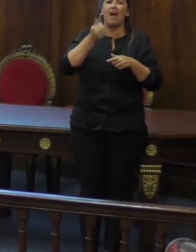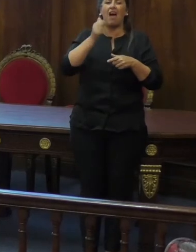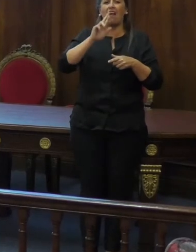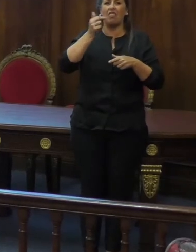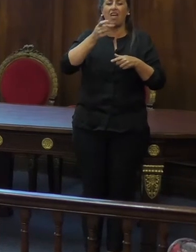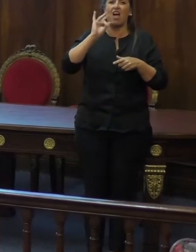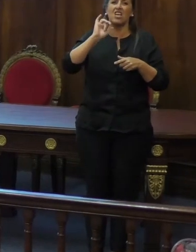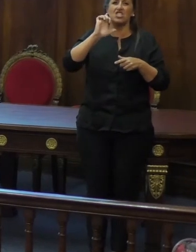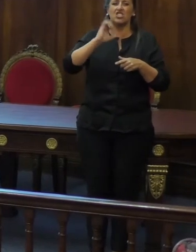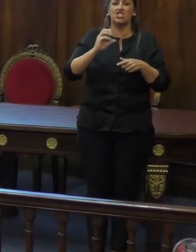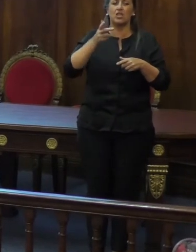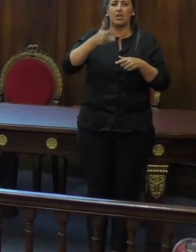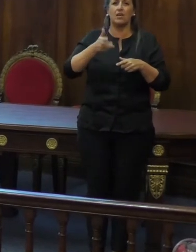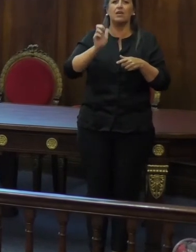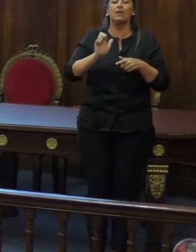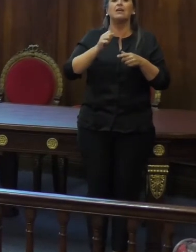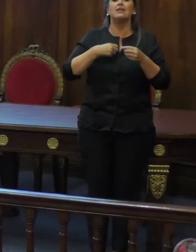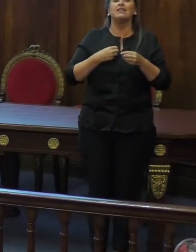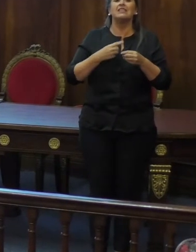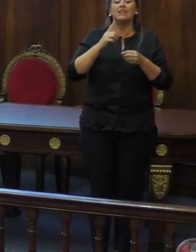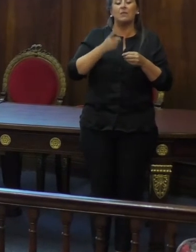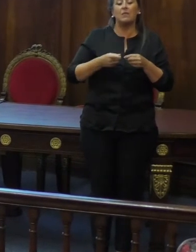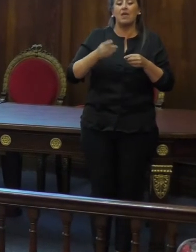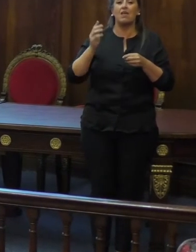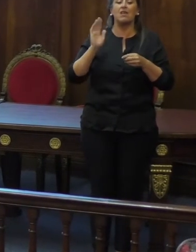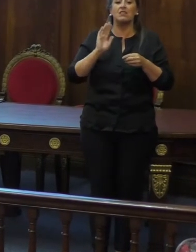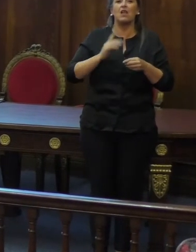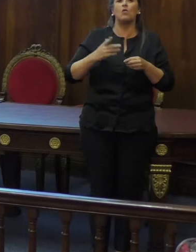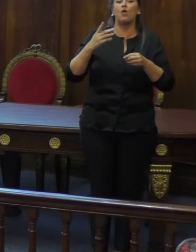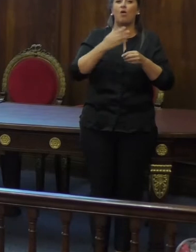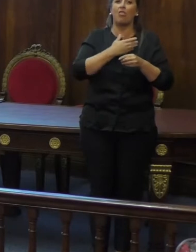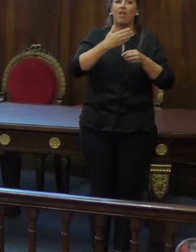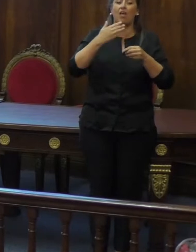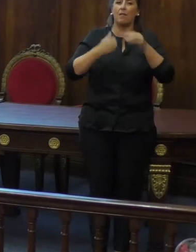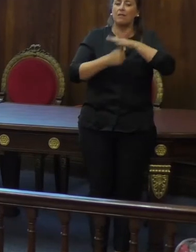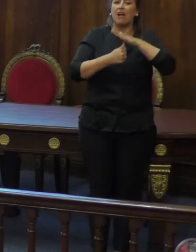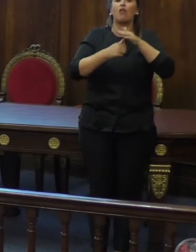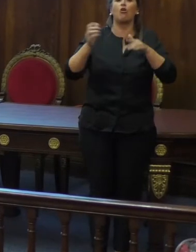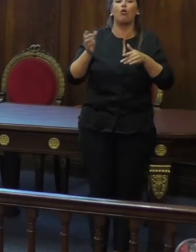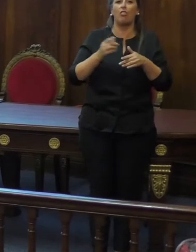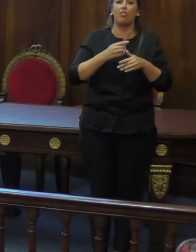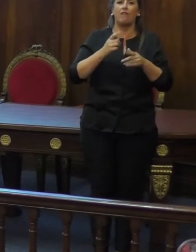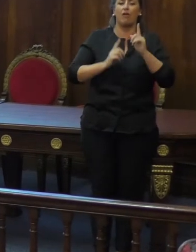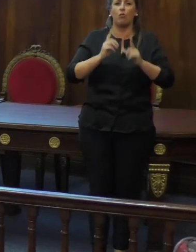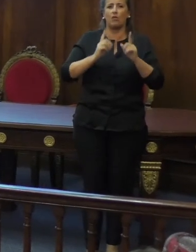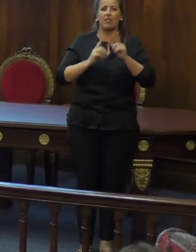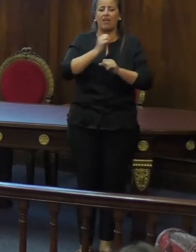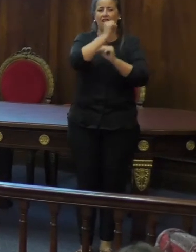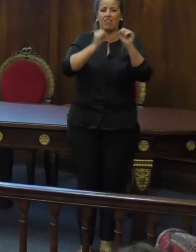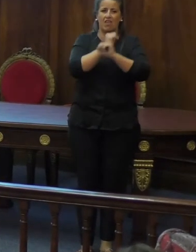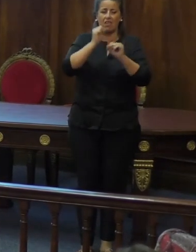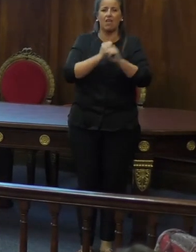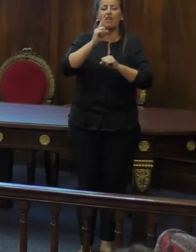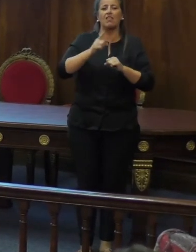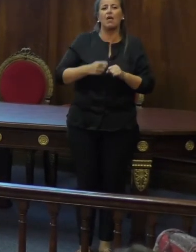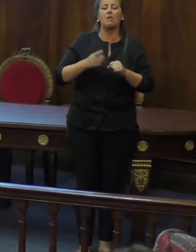saludo del decano de la Facultad de Ingeniería, Ariel Castro, el saludo de la decana de la Facultad de Humanidades y Ciencias